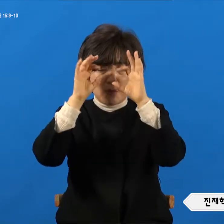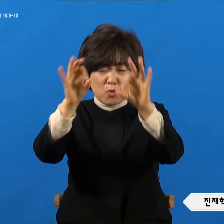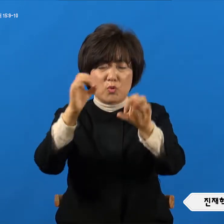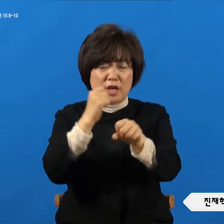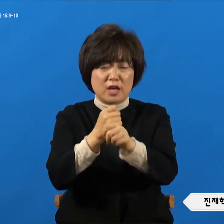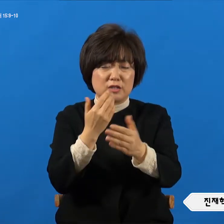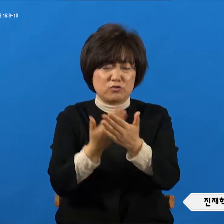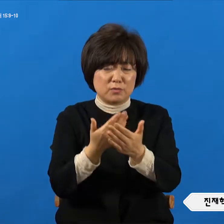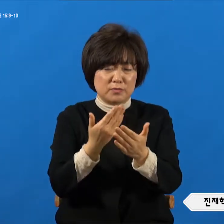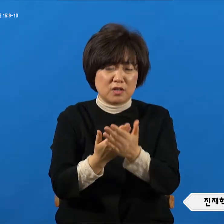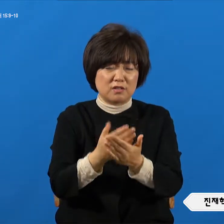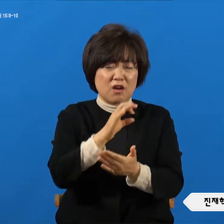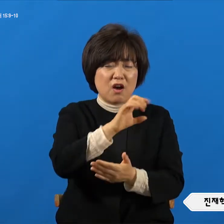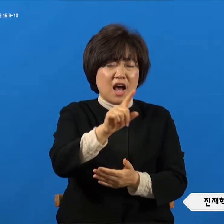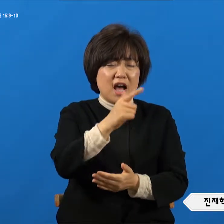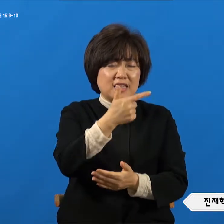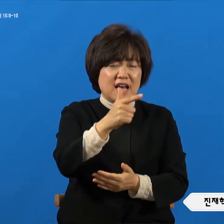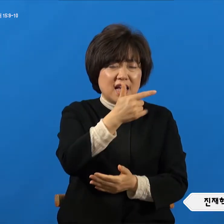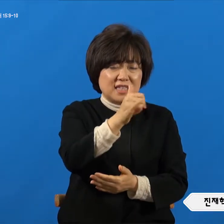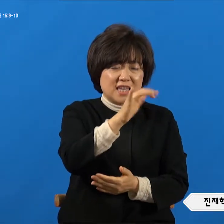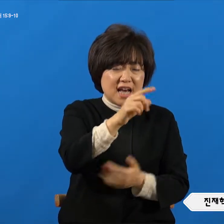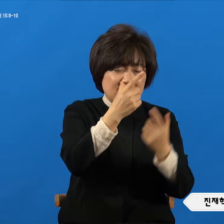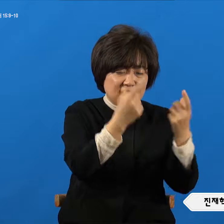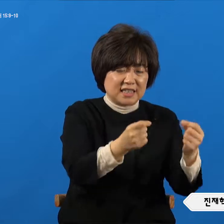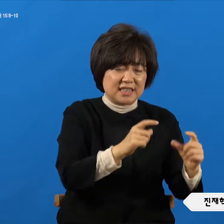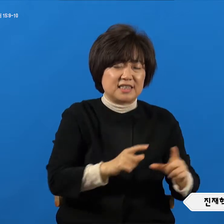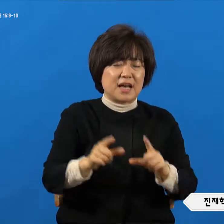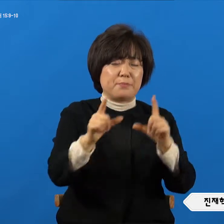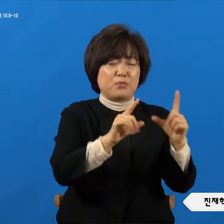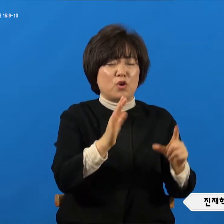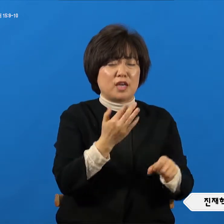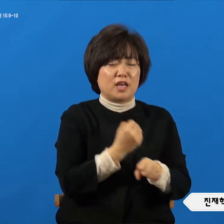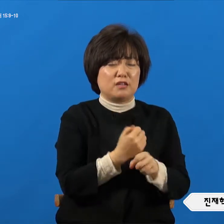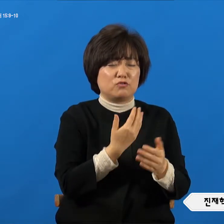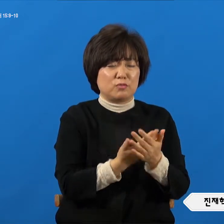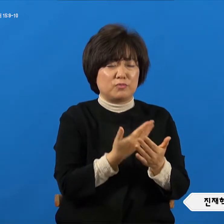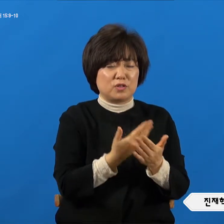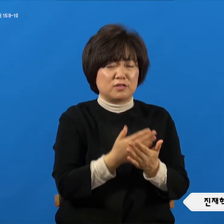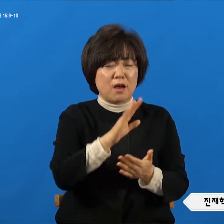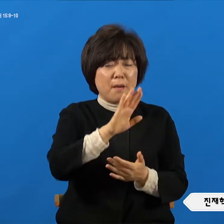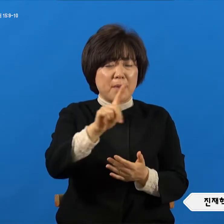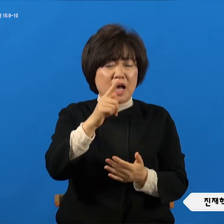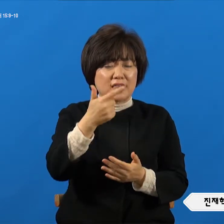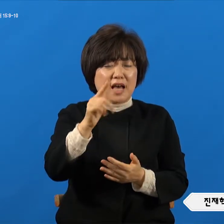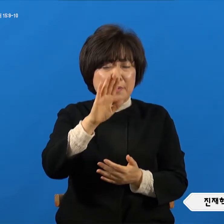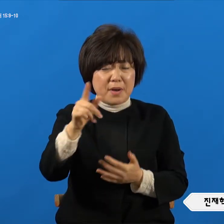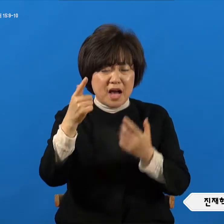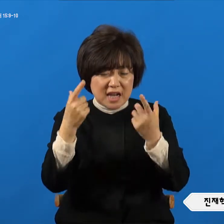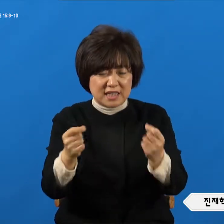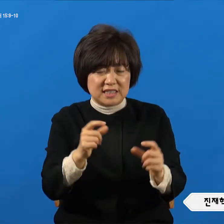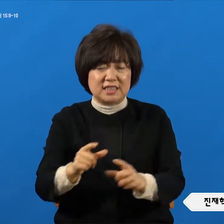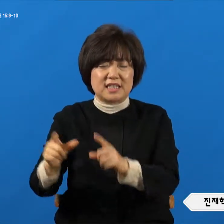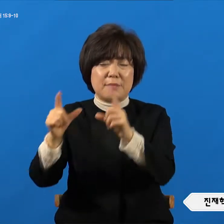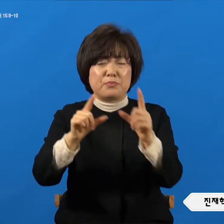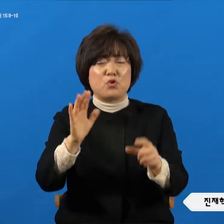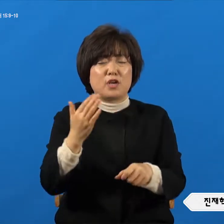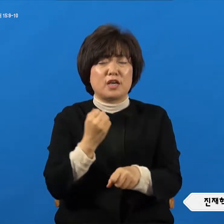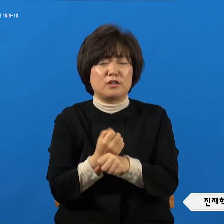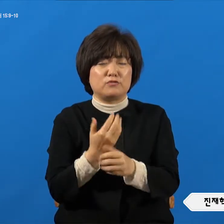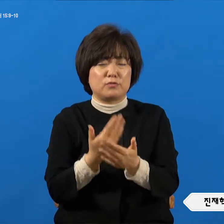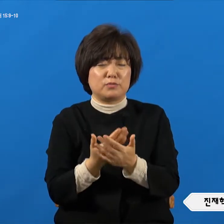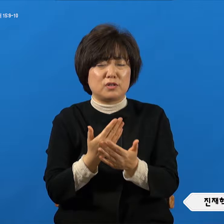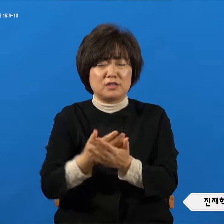해 주옵소서. 아나니아 같은 삶이 되게 해 주옵소서. 바나바와 같은 삶이 되게